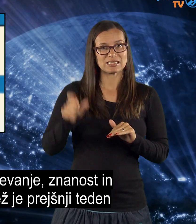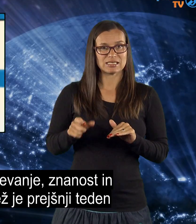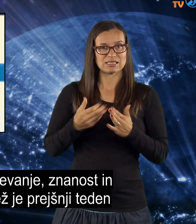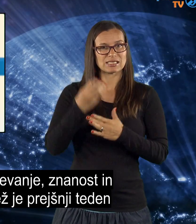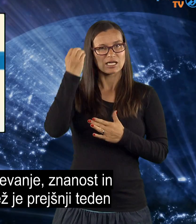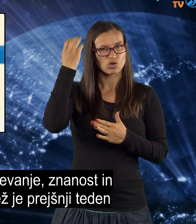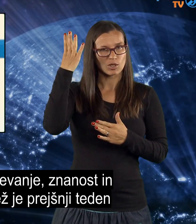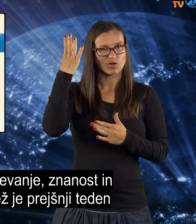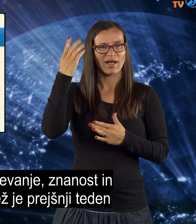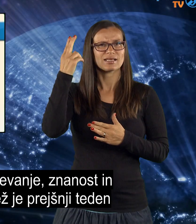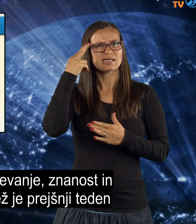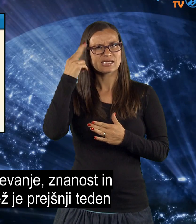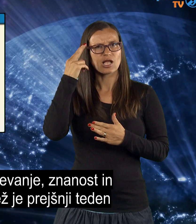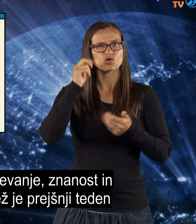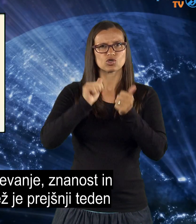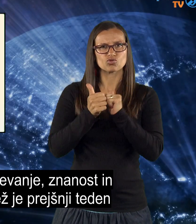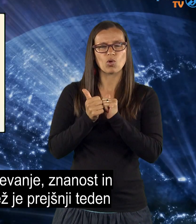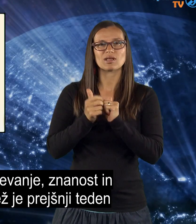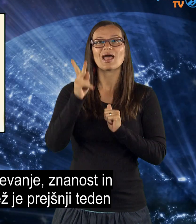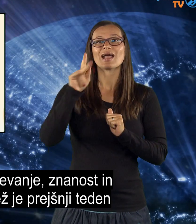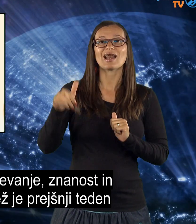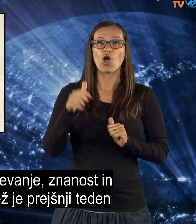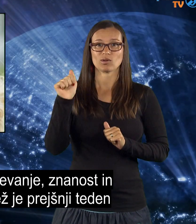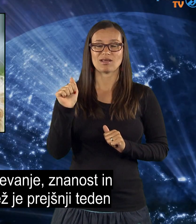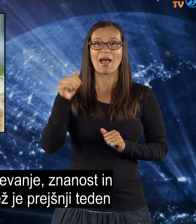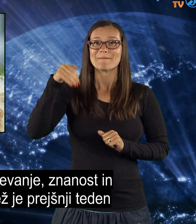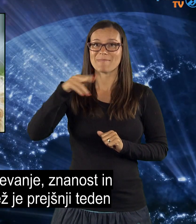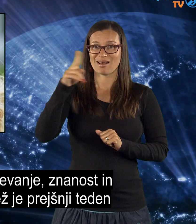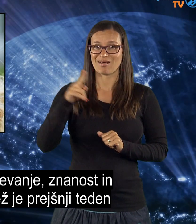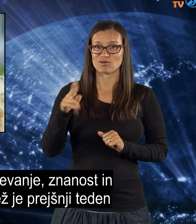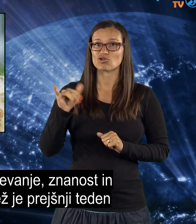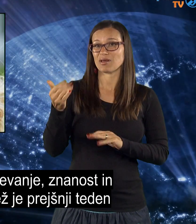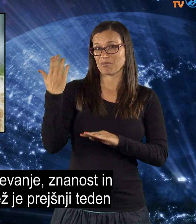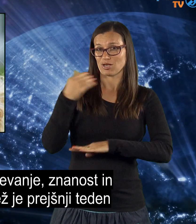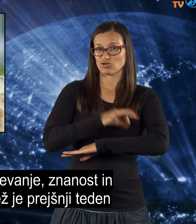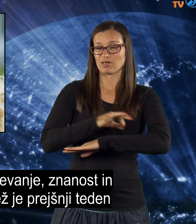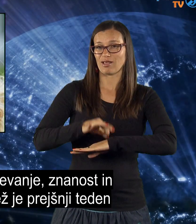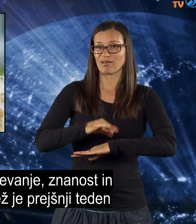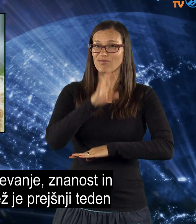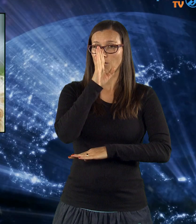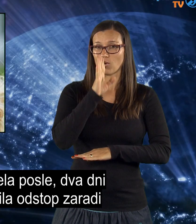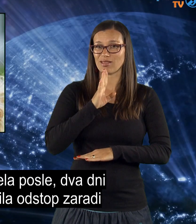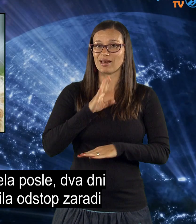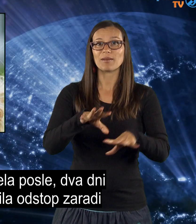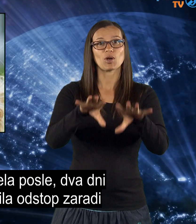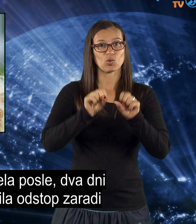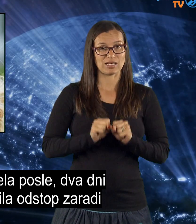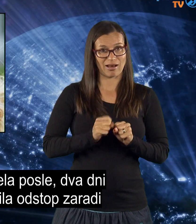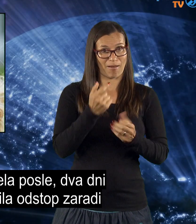Ministrica za izobraževanje, znanost in šport Klavdija Markež je prejšnji teden v ponedeljek prevzela posle, 2